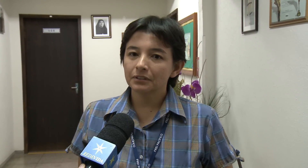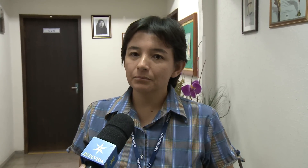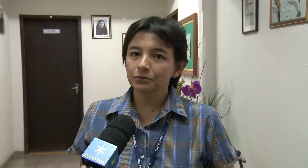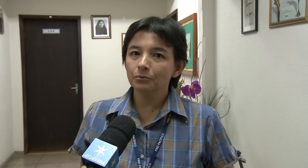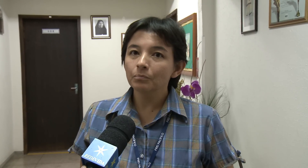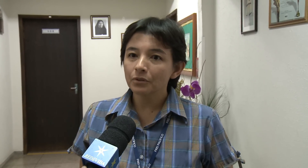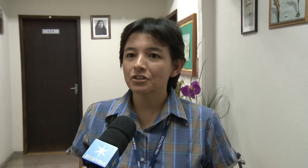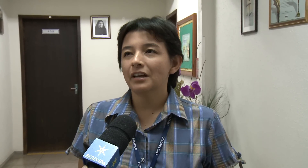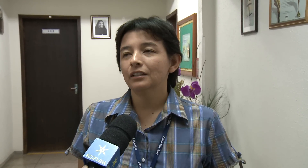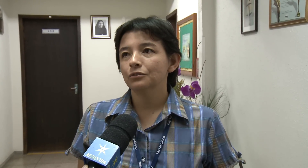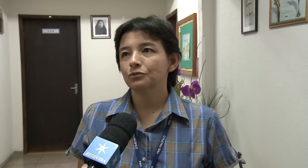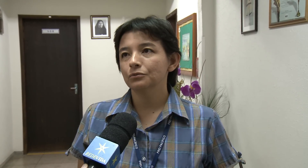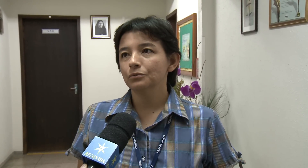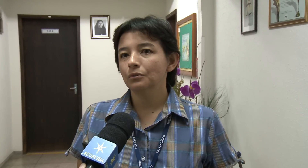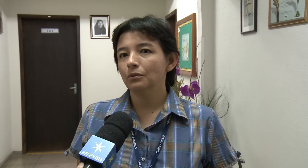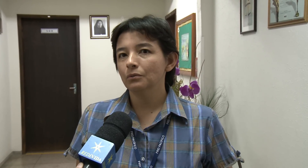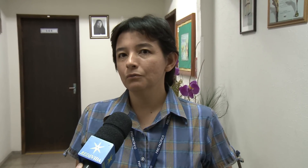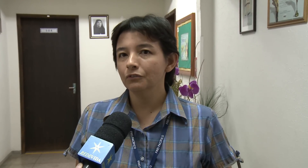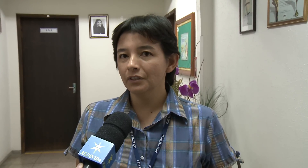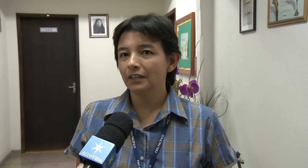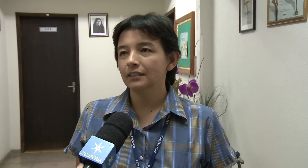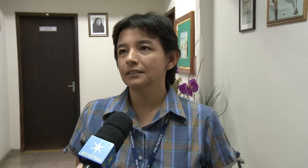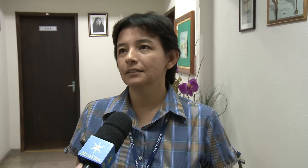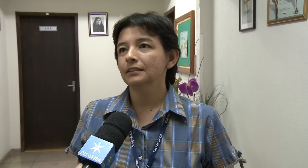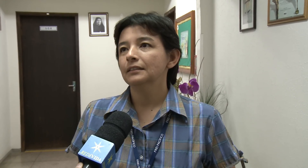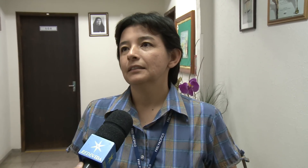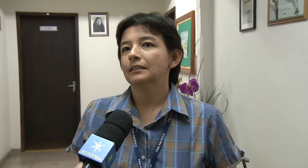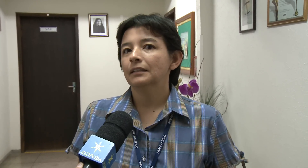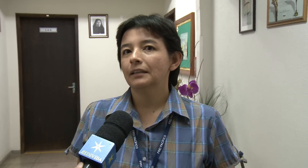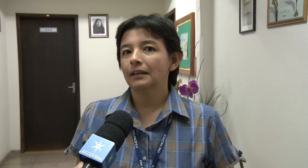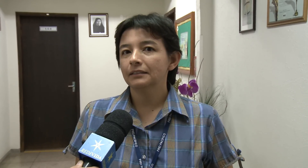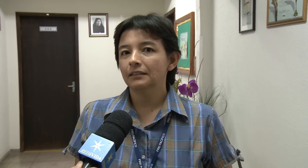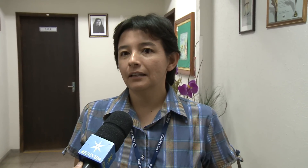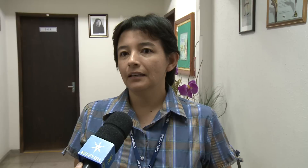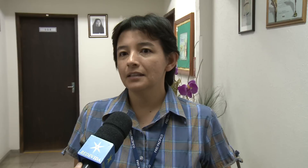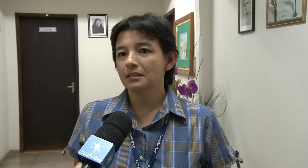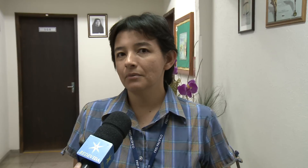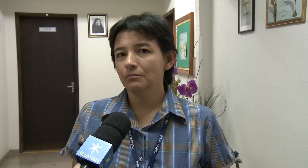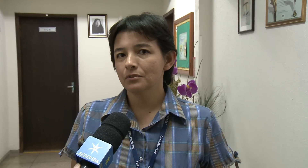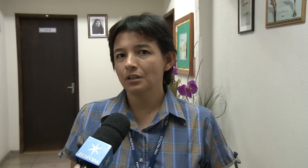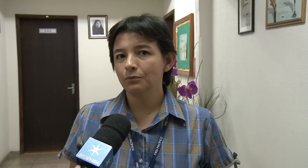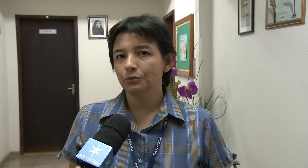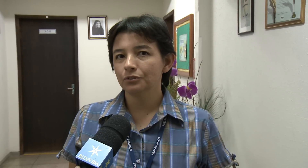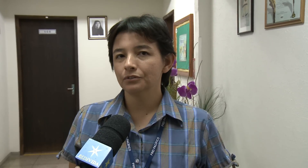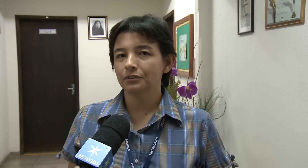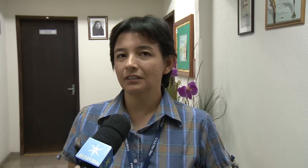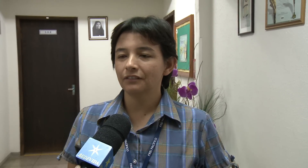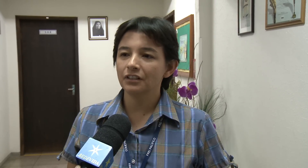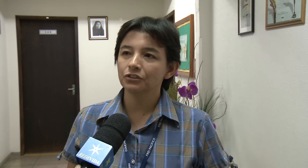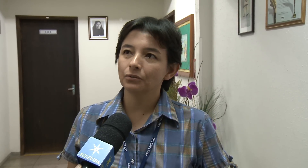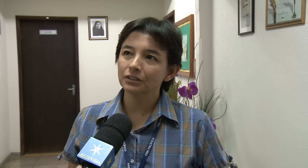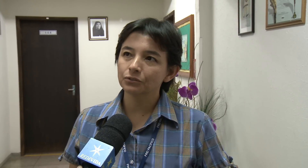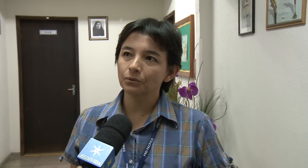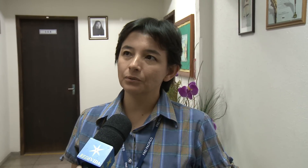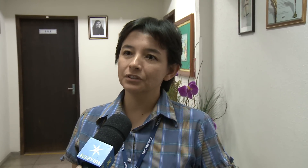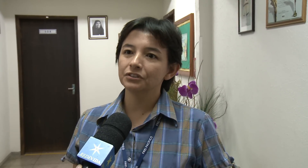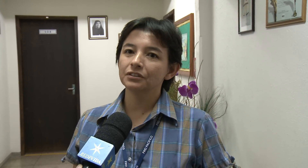temos um projeto junto com o Fundo Criança, né, que é, recebemos recursos através de doações, de